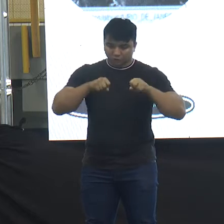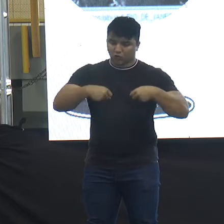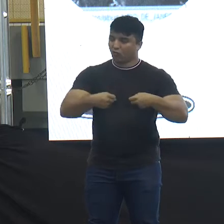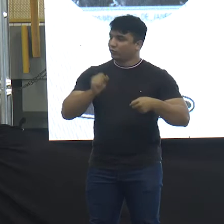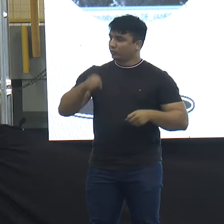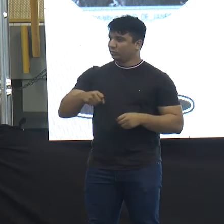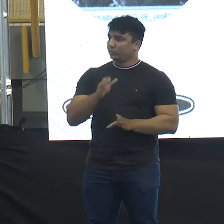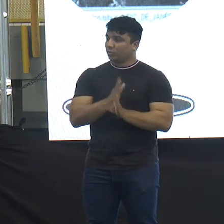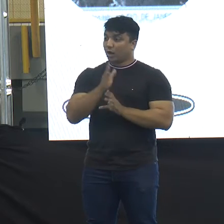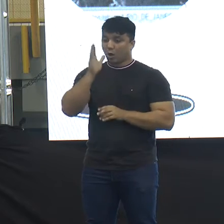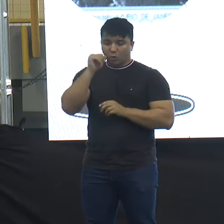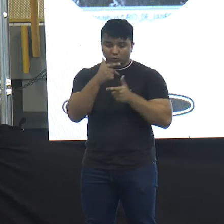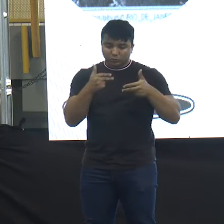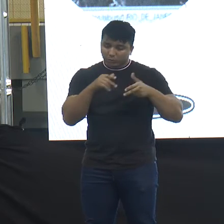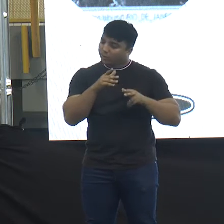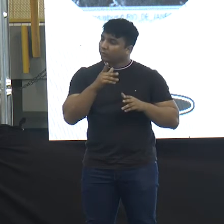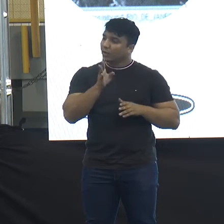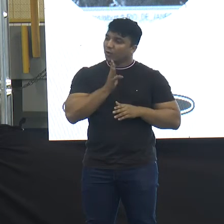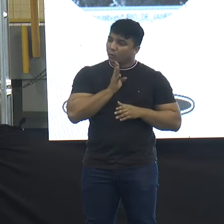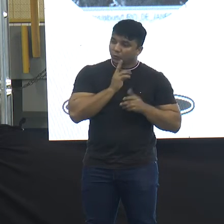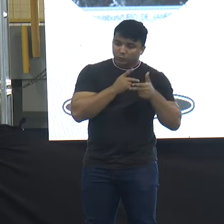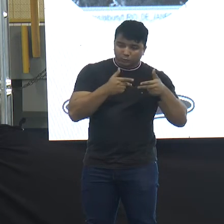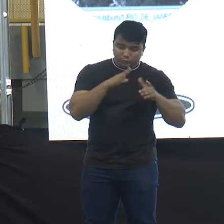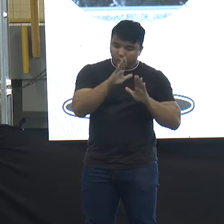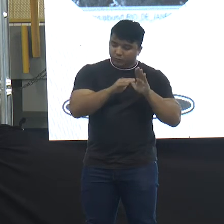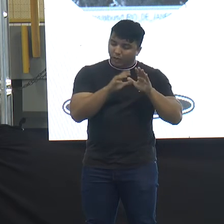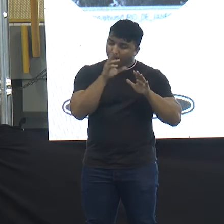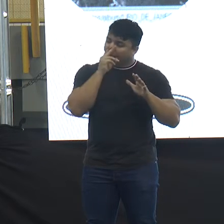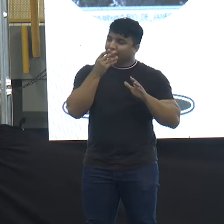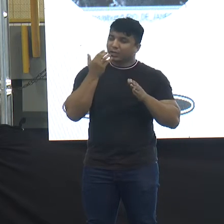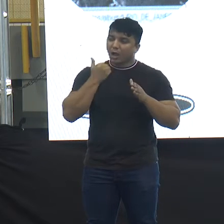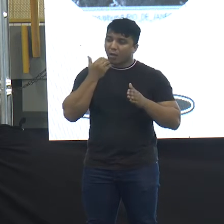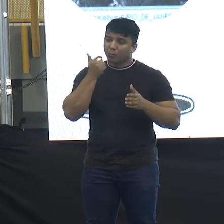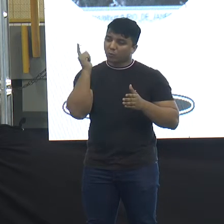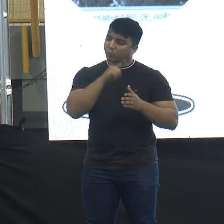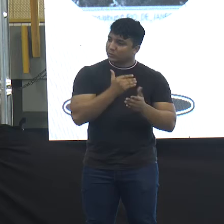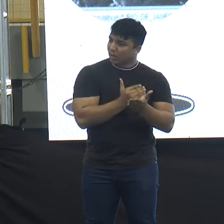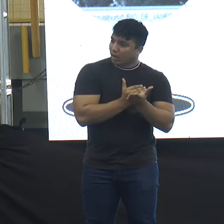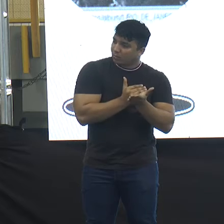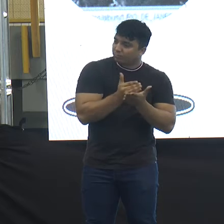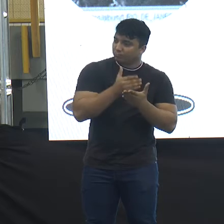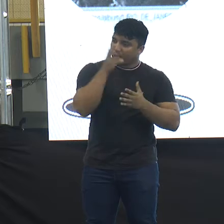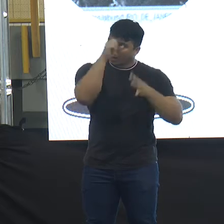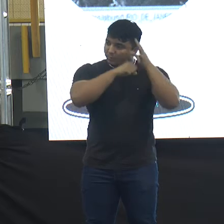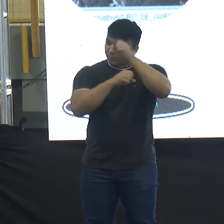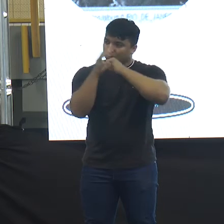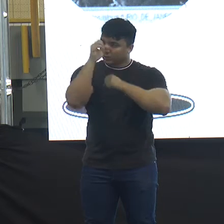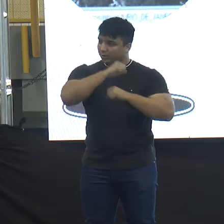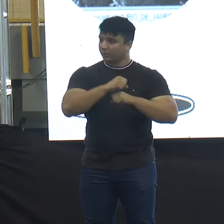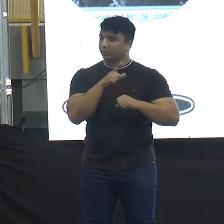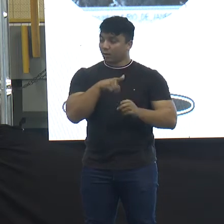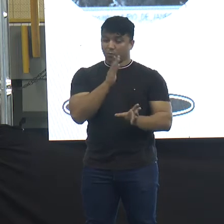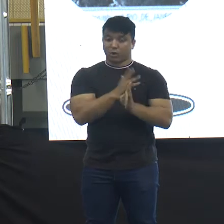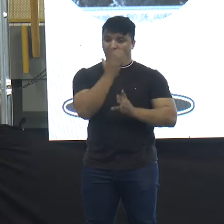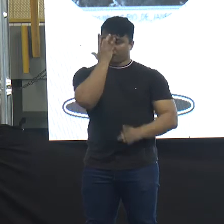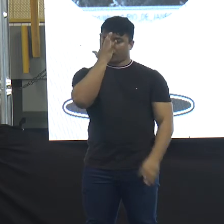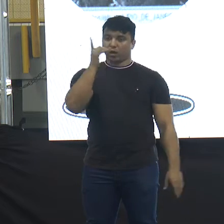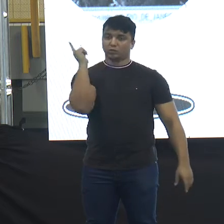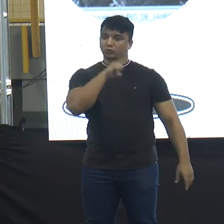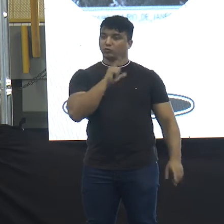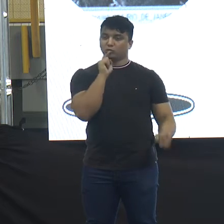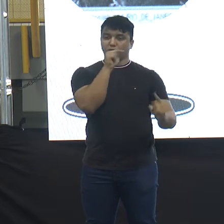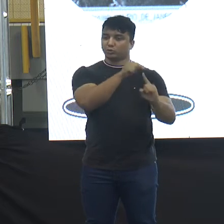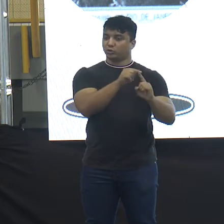conhecimento. Conhecimento é a forma mais fácil de você alcançar